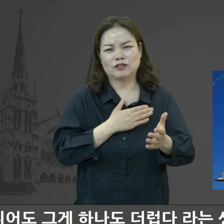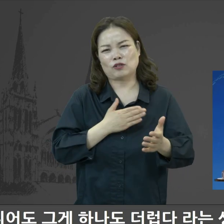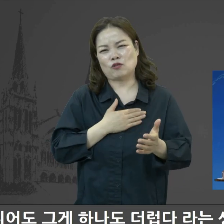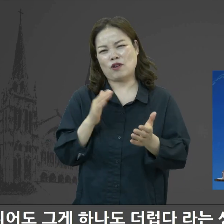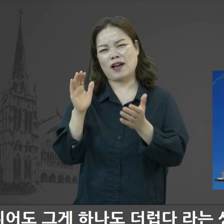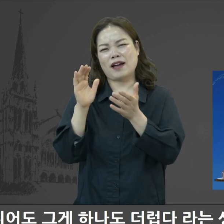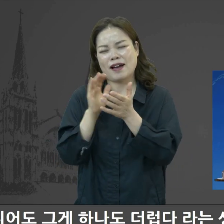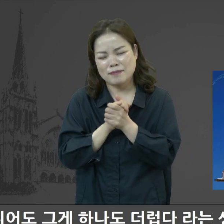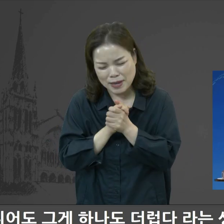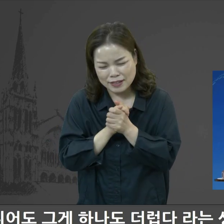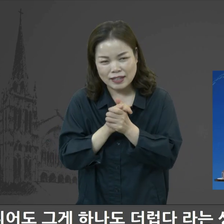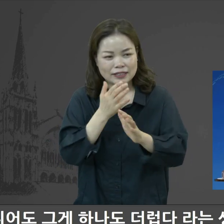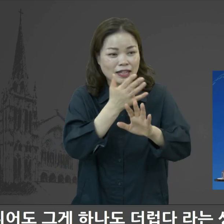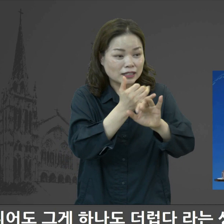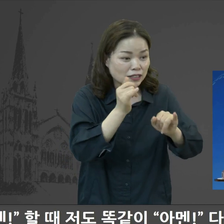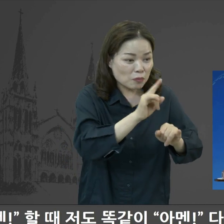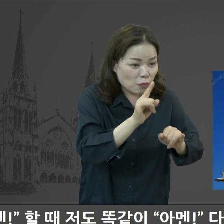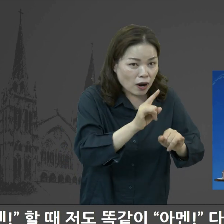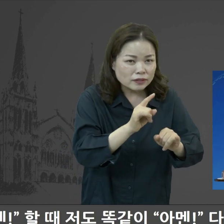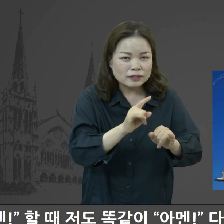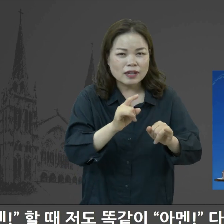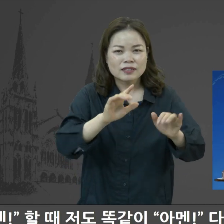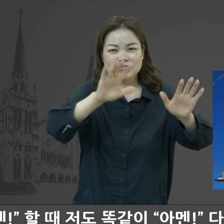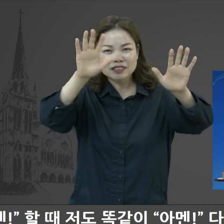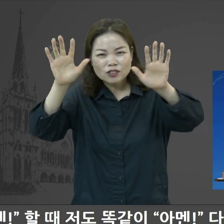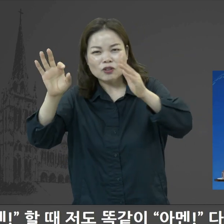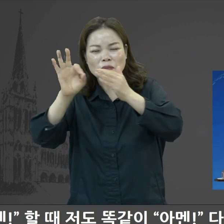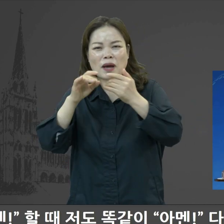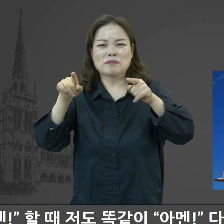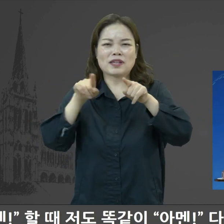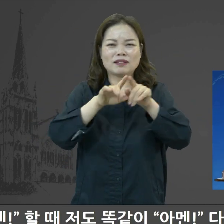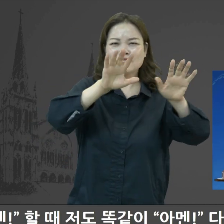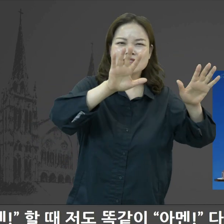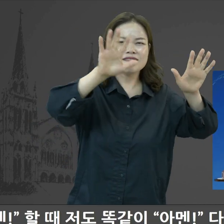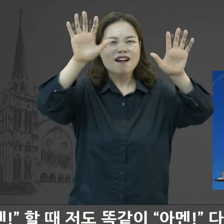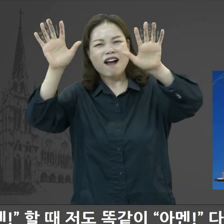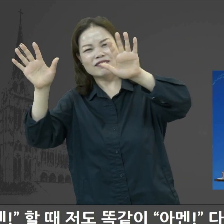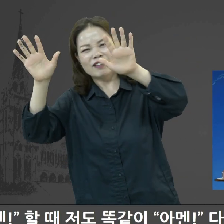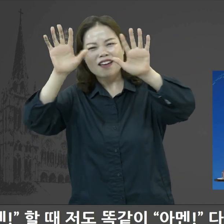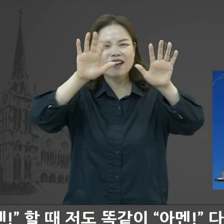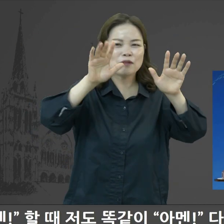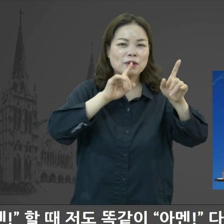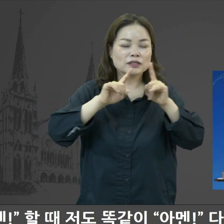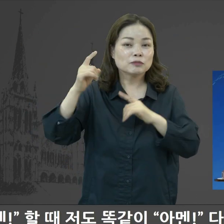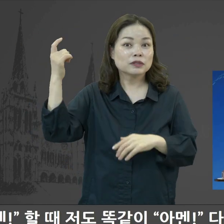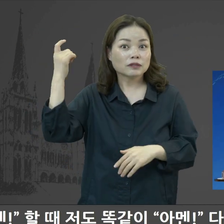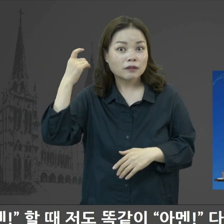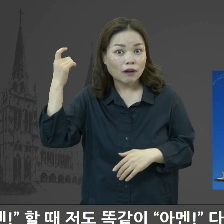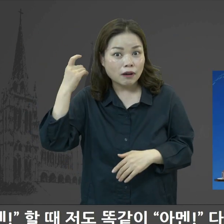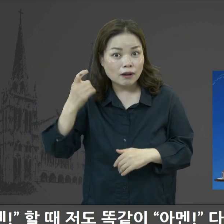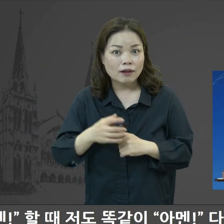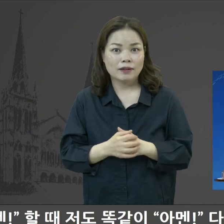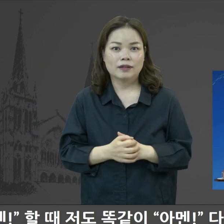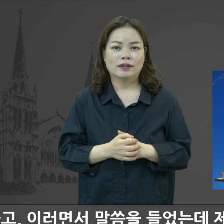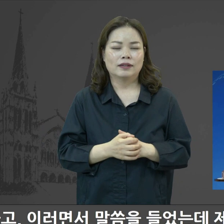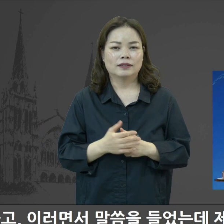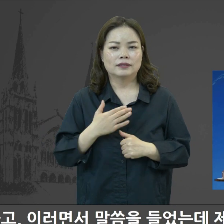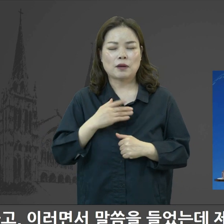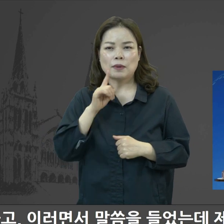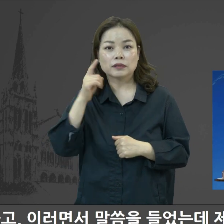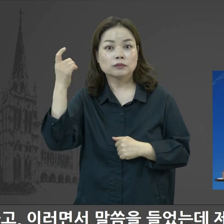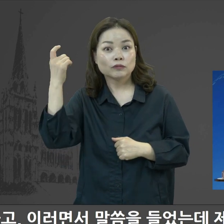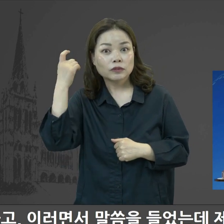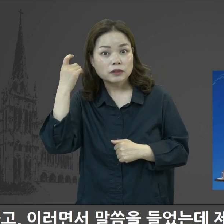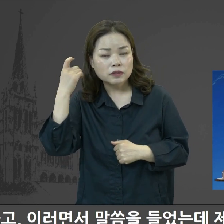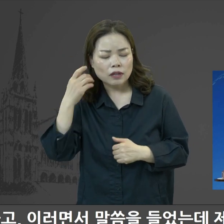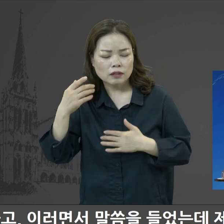똑같이 아멘, 다른 사람들이 뭐 하면서 같이 막 이러면 같이 이러면서 말씀을 들었는데, 제가 이렇게 말씀을